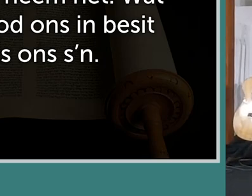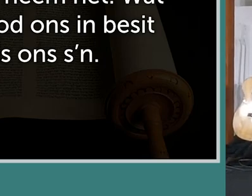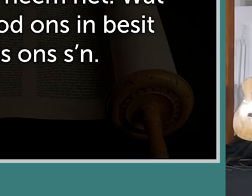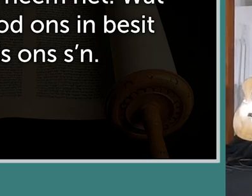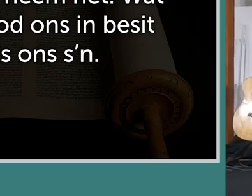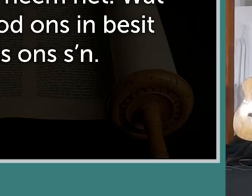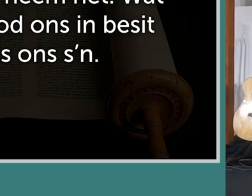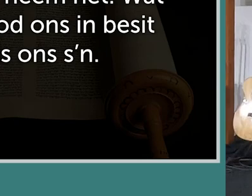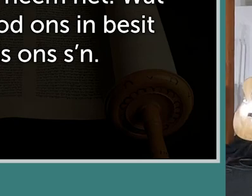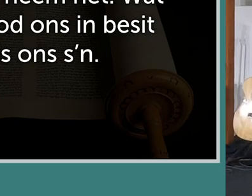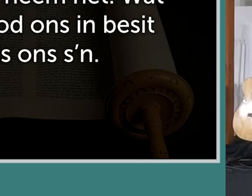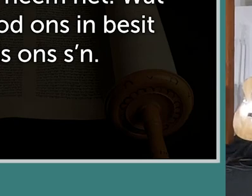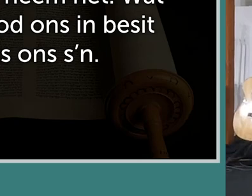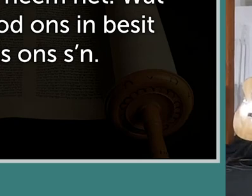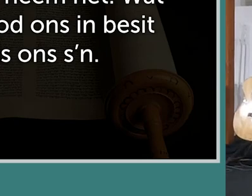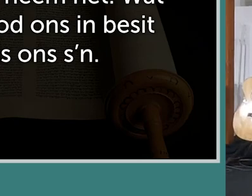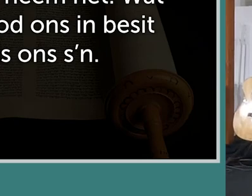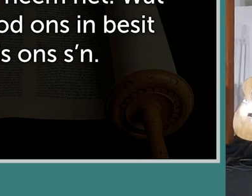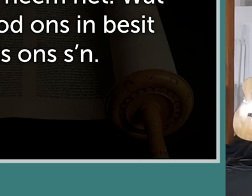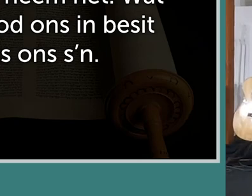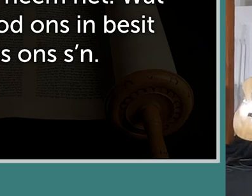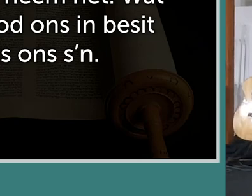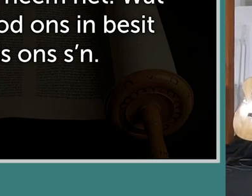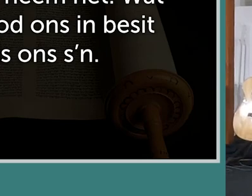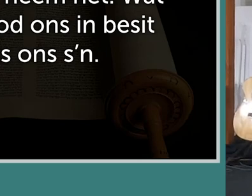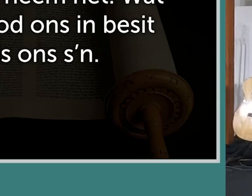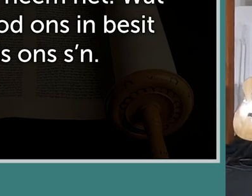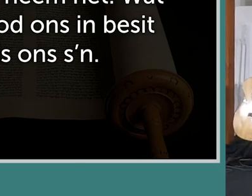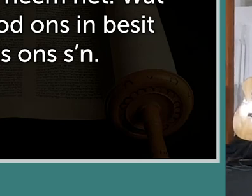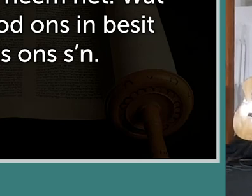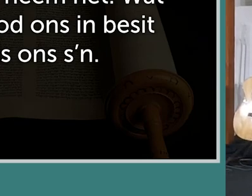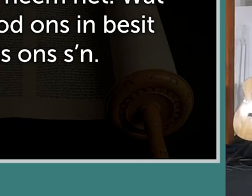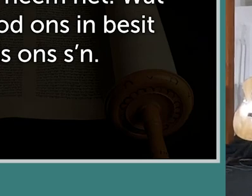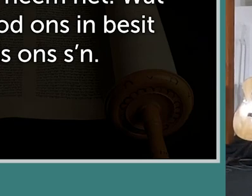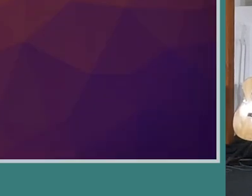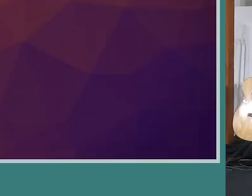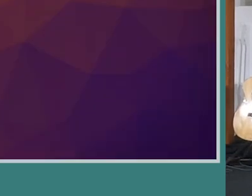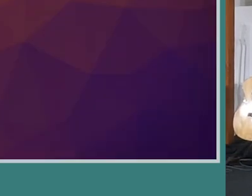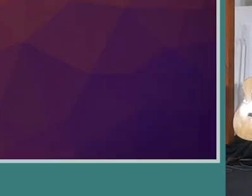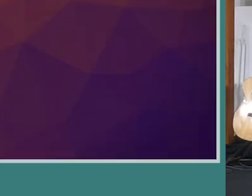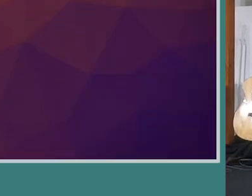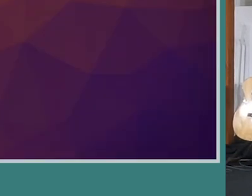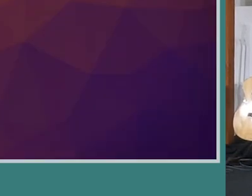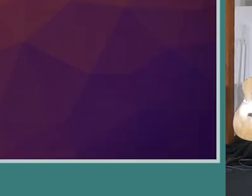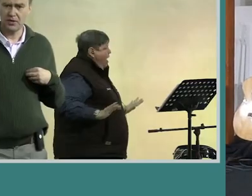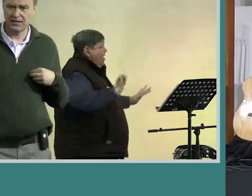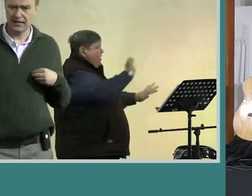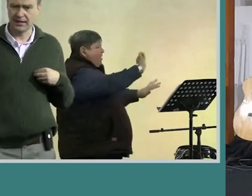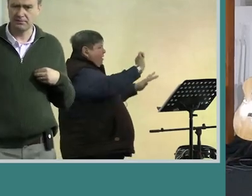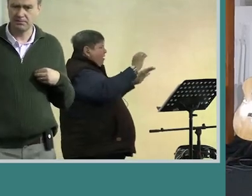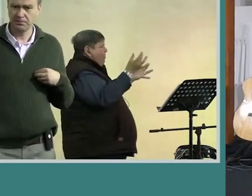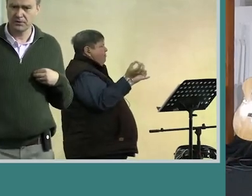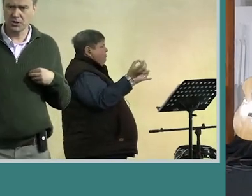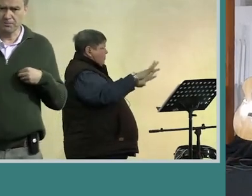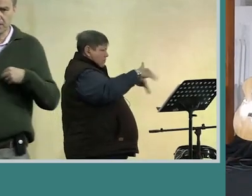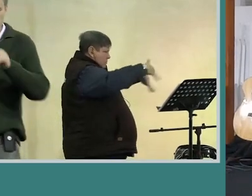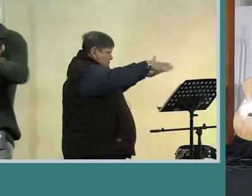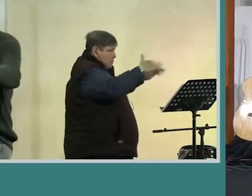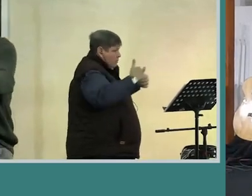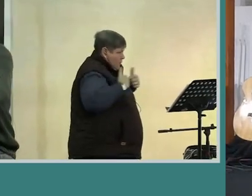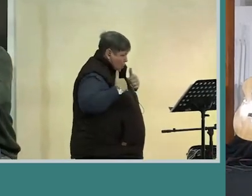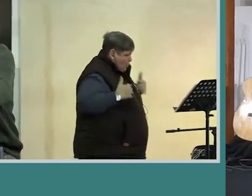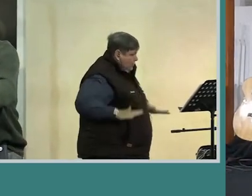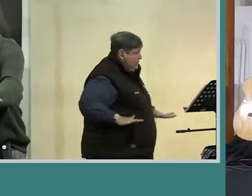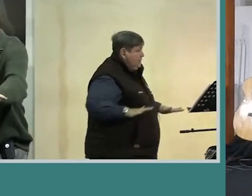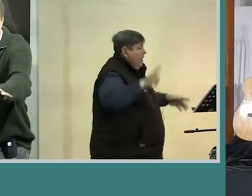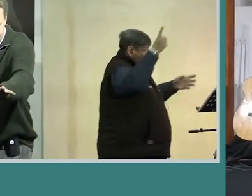wat die Heere ons God vir ons in besit laat neem is ons sê het jy dit so jy